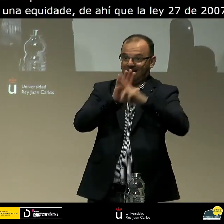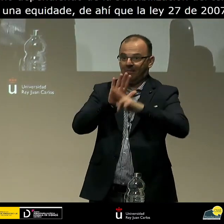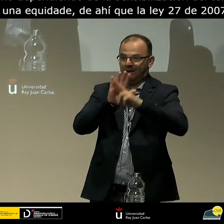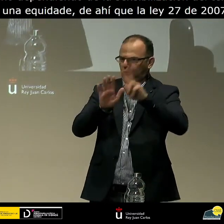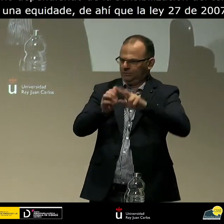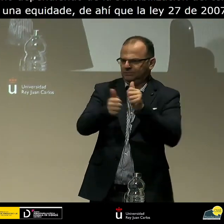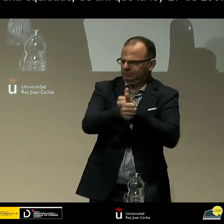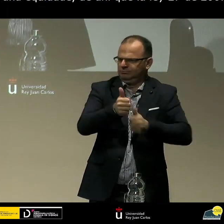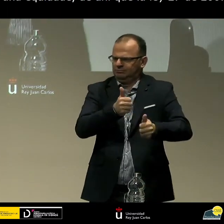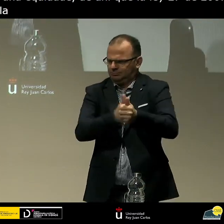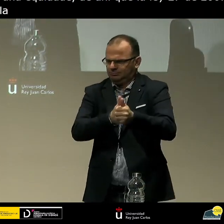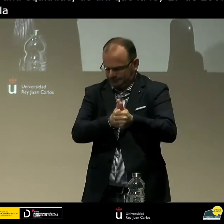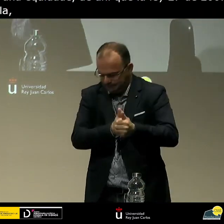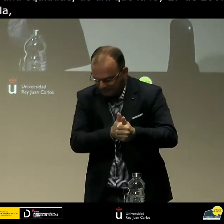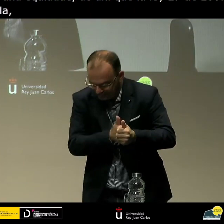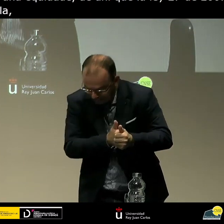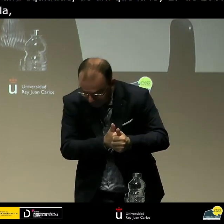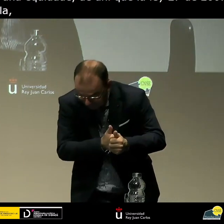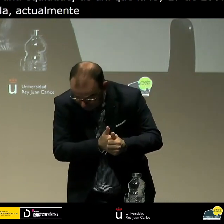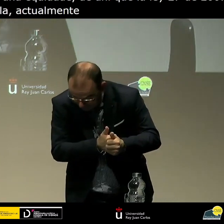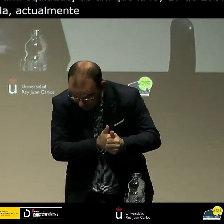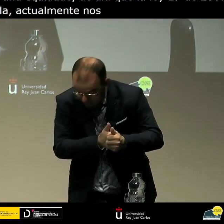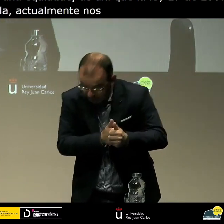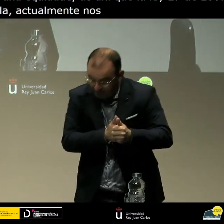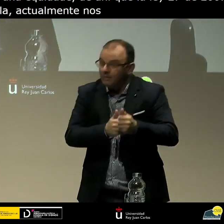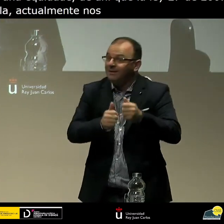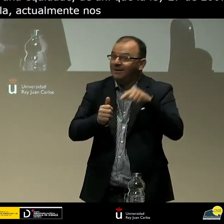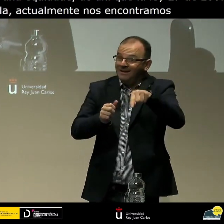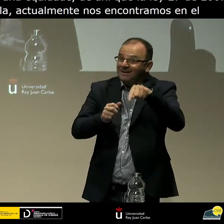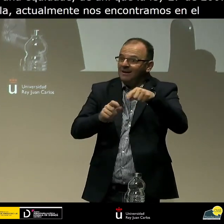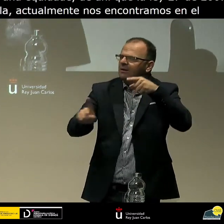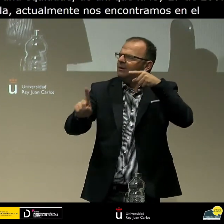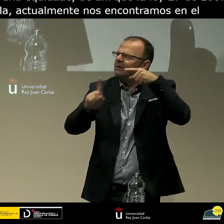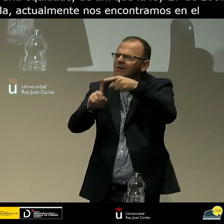Actualmente nos encontramos en el desarrollo reglamentario de la propia ley